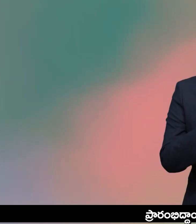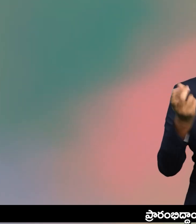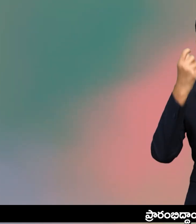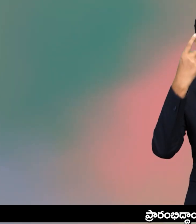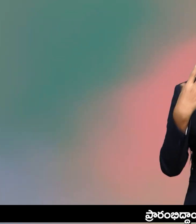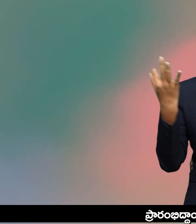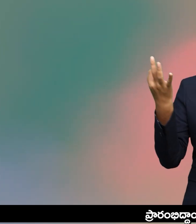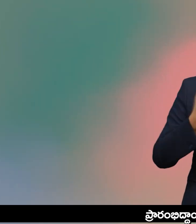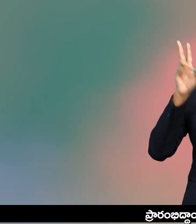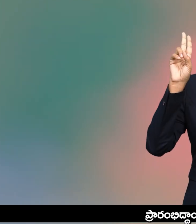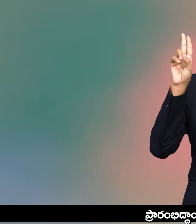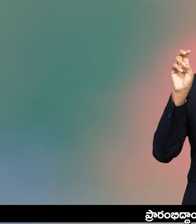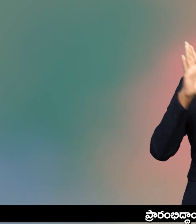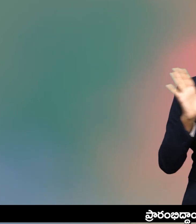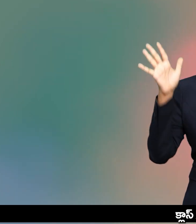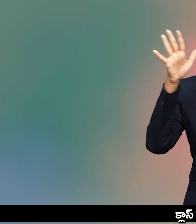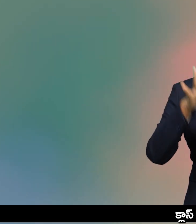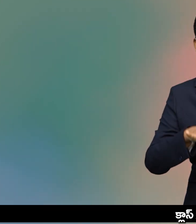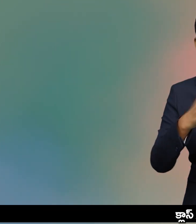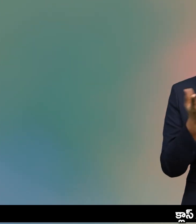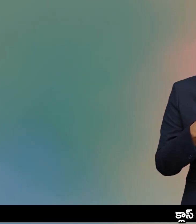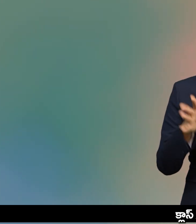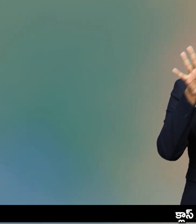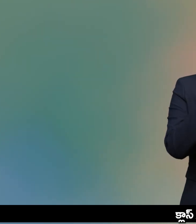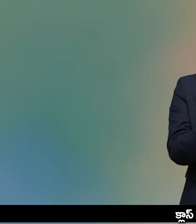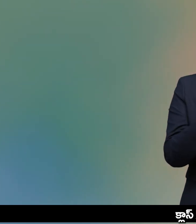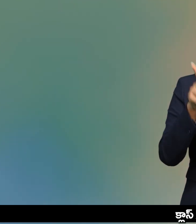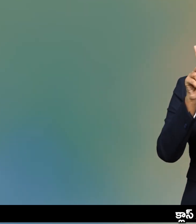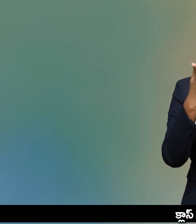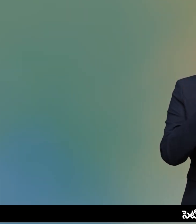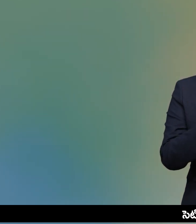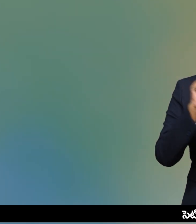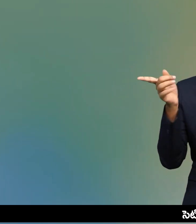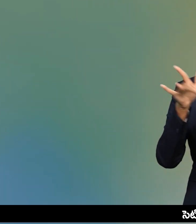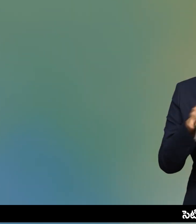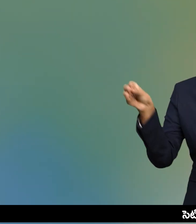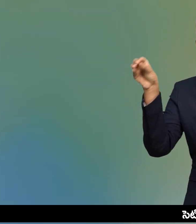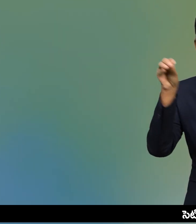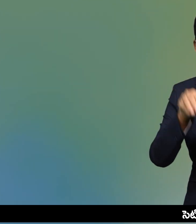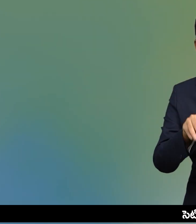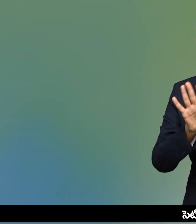ప్రారంభిద్దాం మరియు అర్థం చేసుకుందాం. క్లాస్ 10 సోషల్ స్టడీస్ నుండి సెటిల్మెంట్, వలసలు.